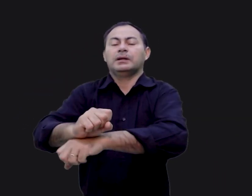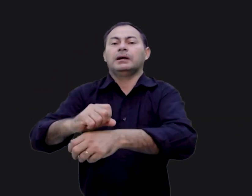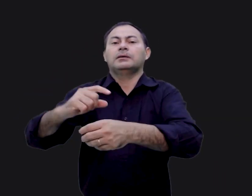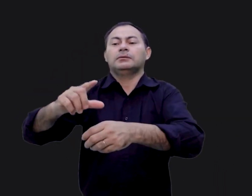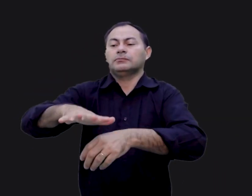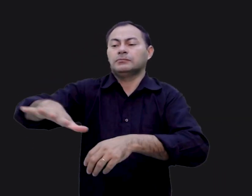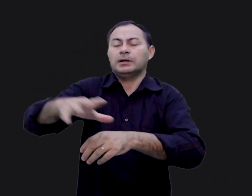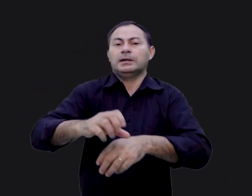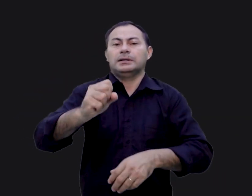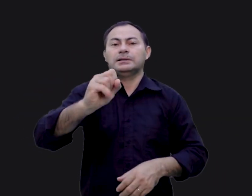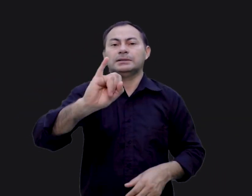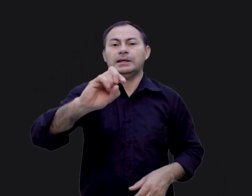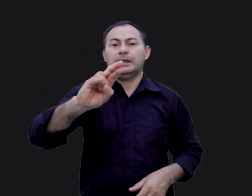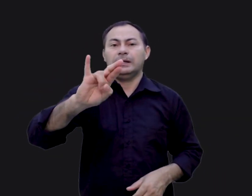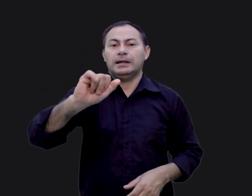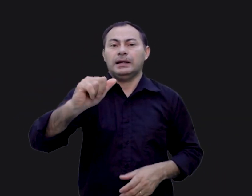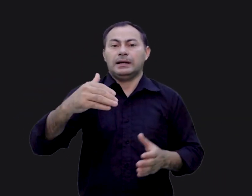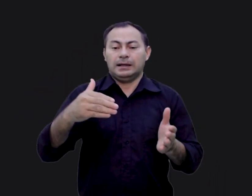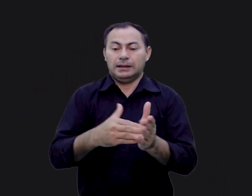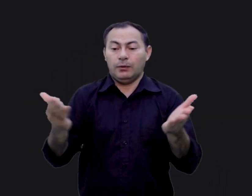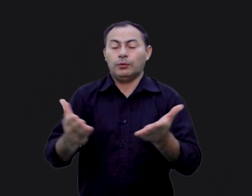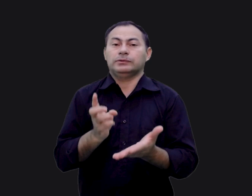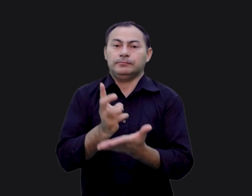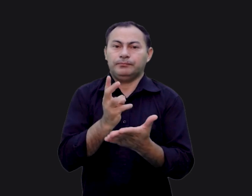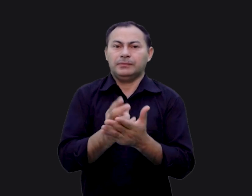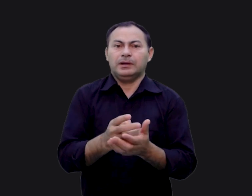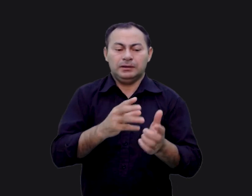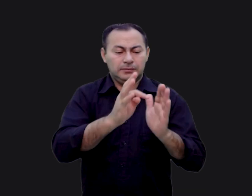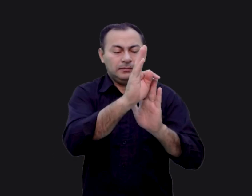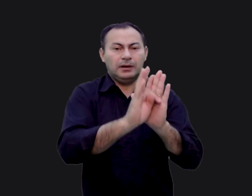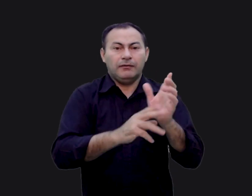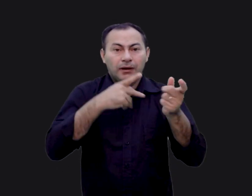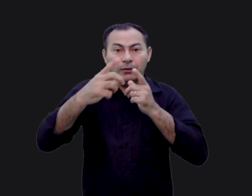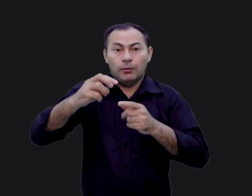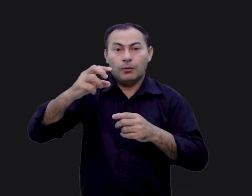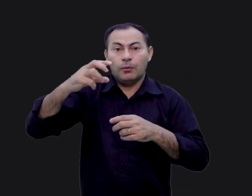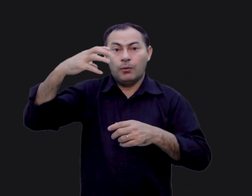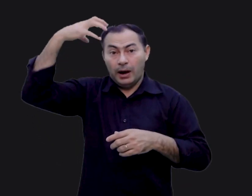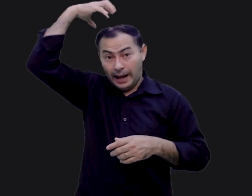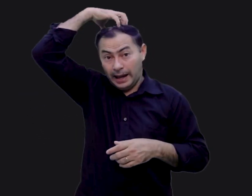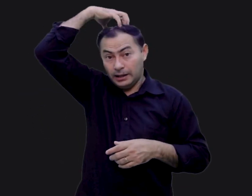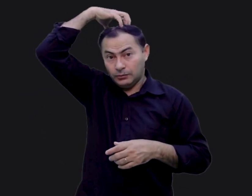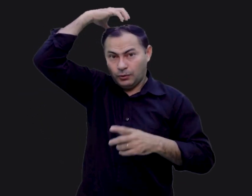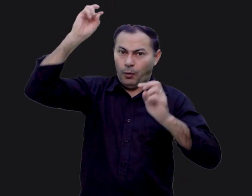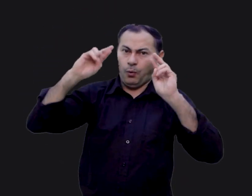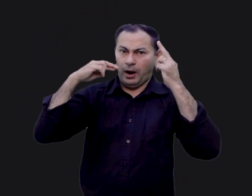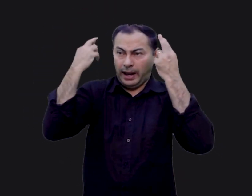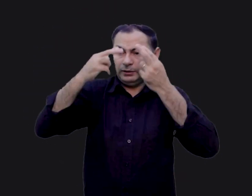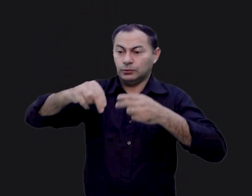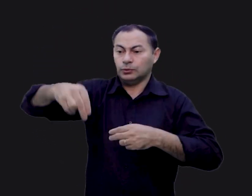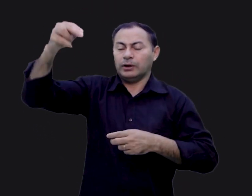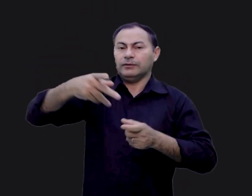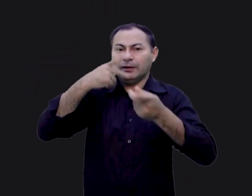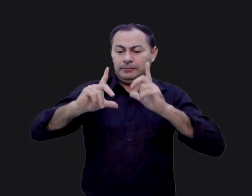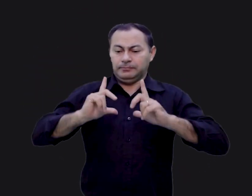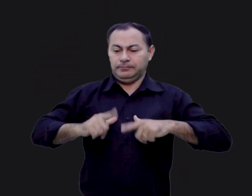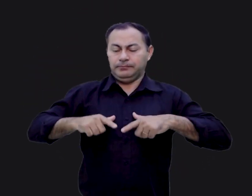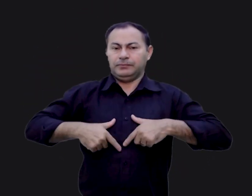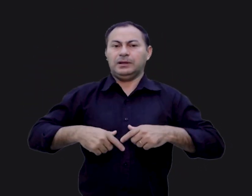da Assíria, onde ainda hoje permanecem. Esse trecho refere-se ao reino do norte, que era chamado de Israel. Em